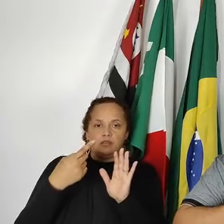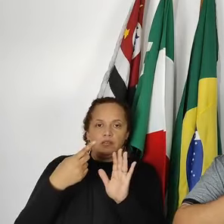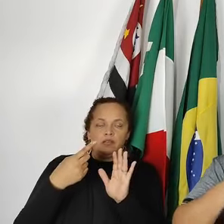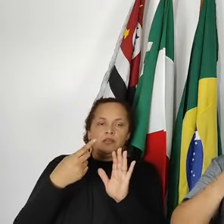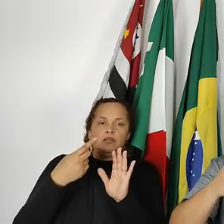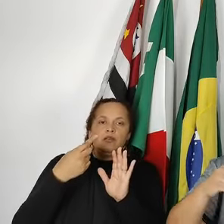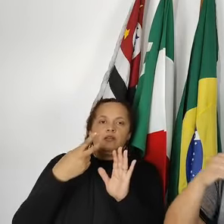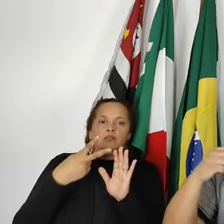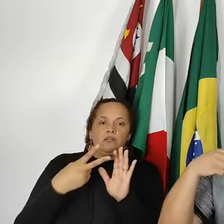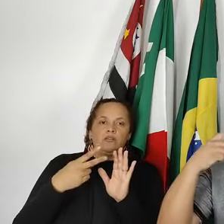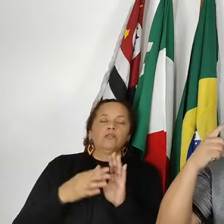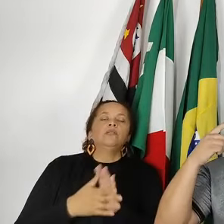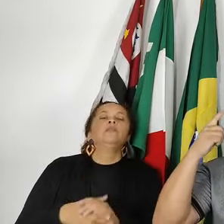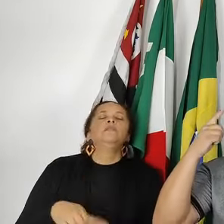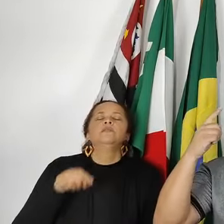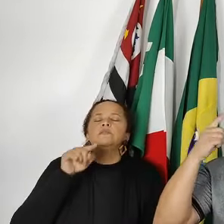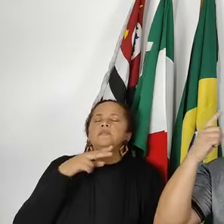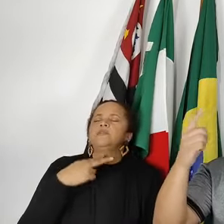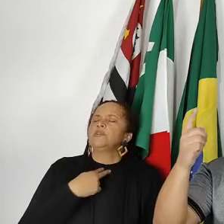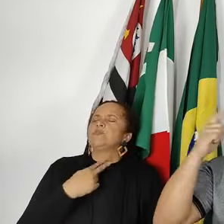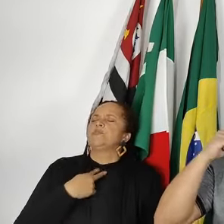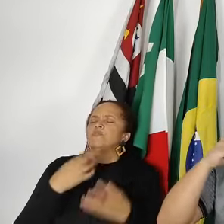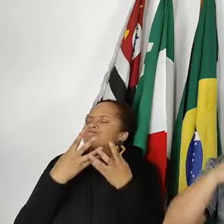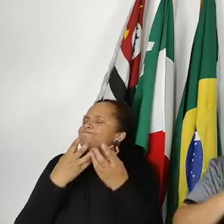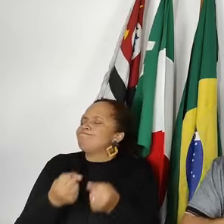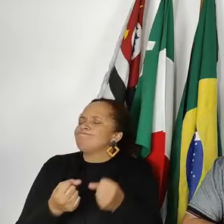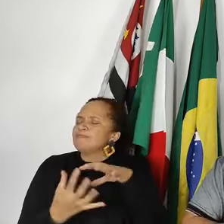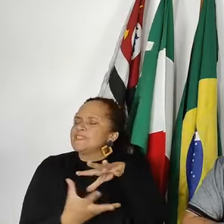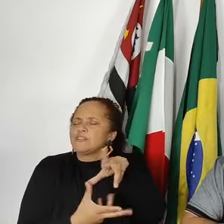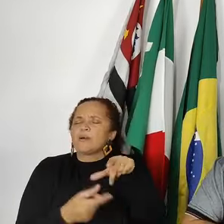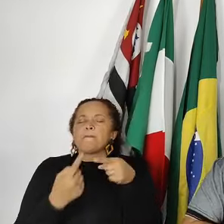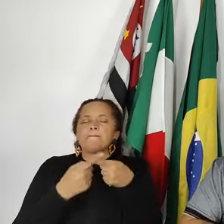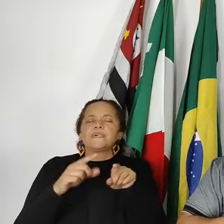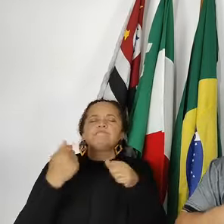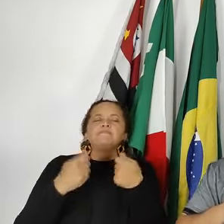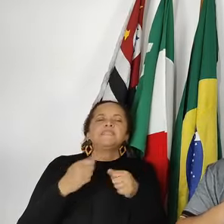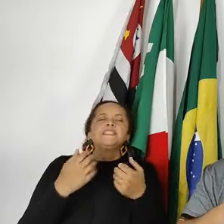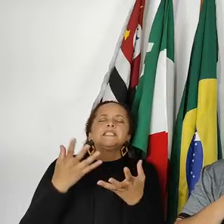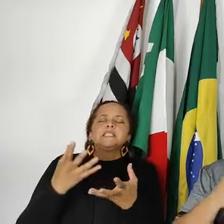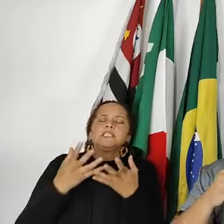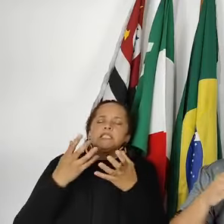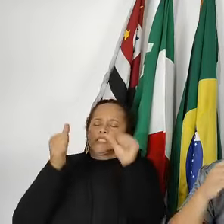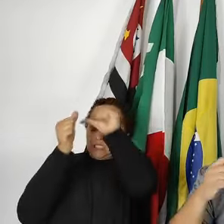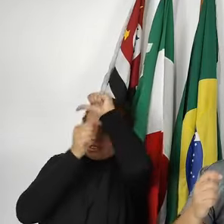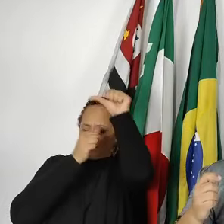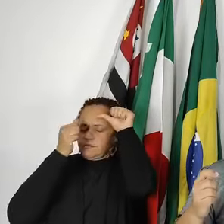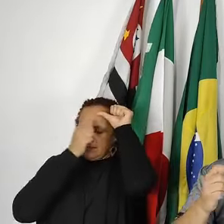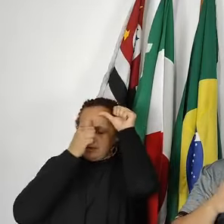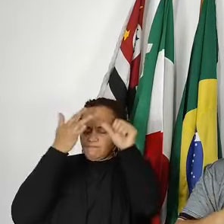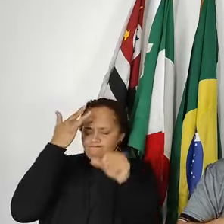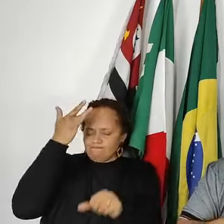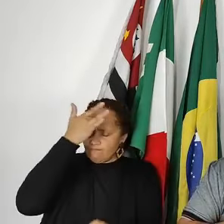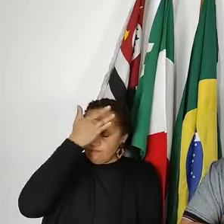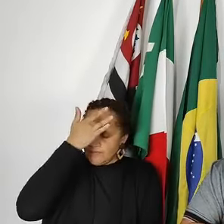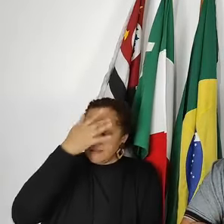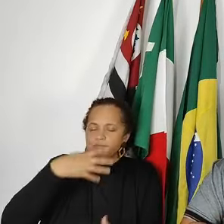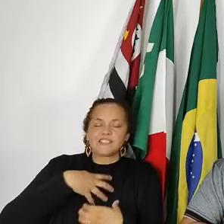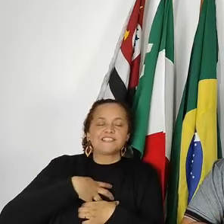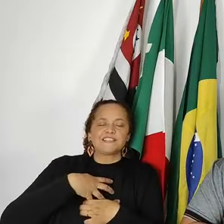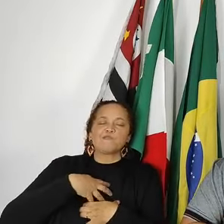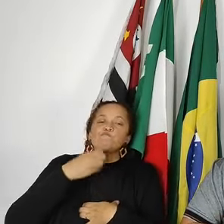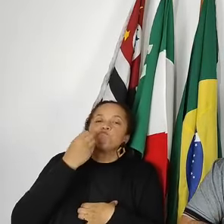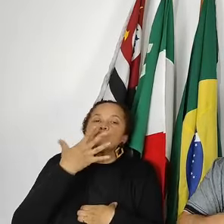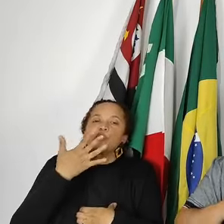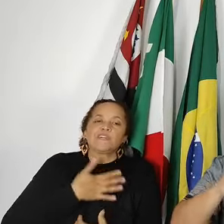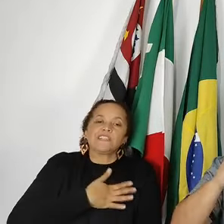mas transformai-vos pela renovação da vossa mente, para que experimentei qual é a boa, agradável e perfeita